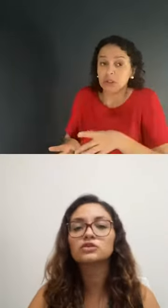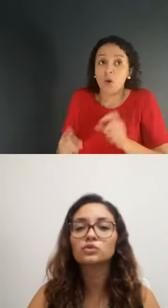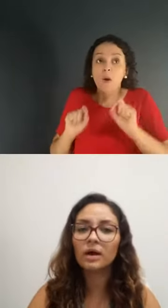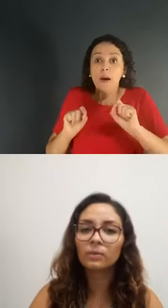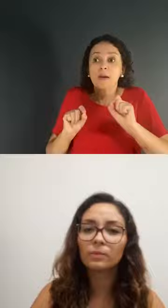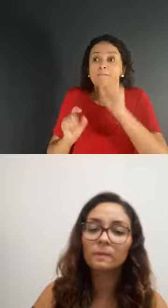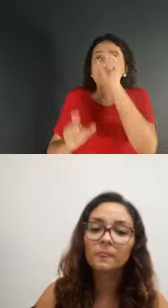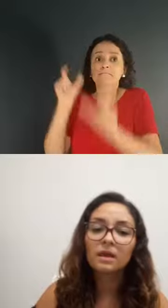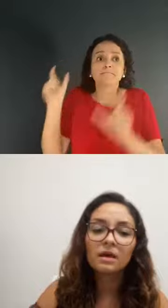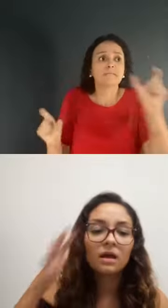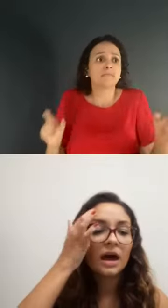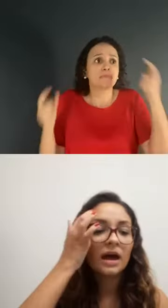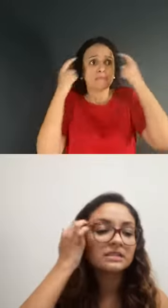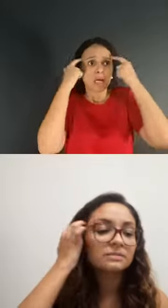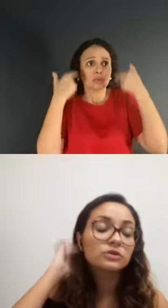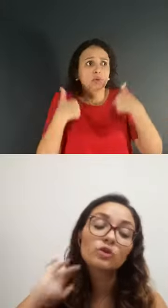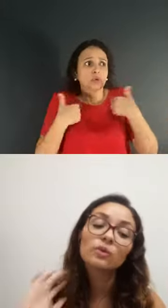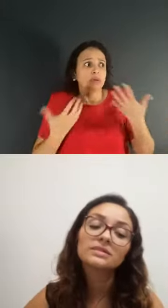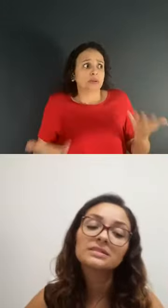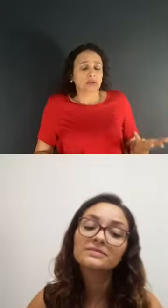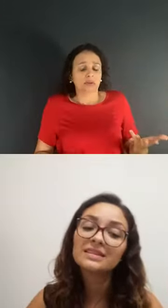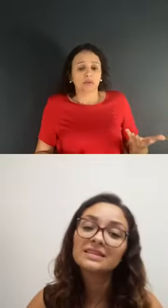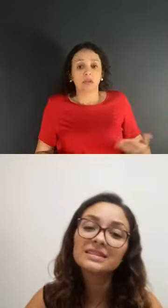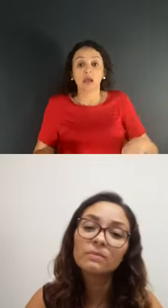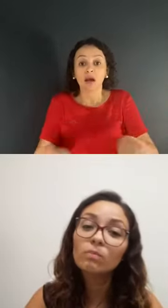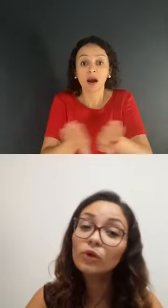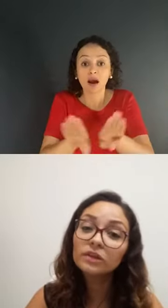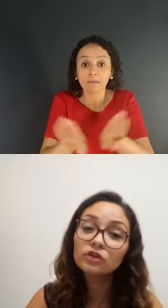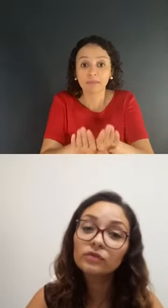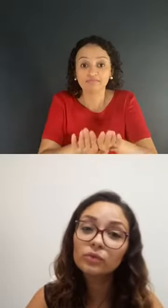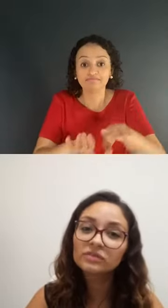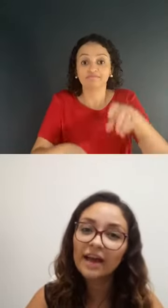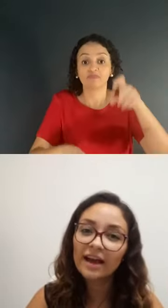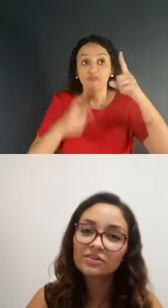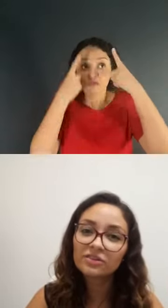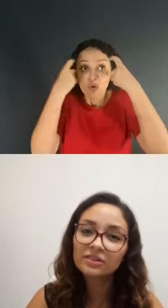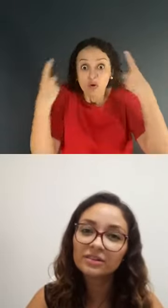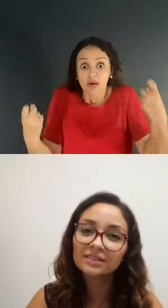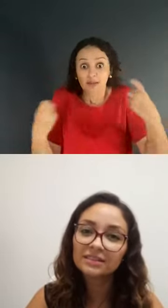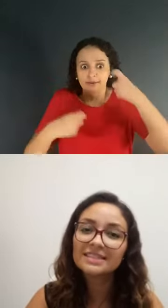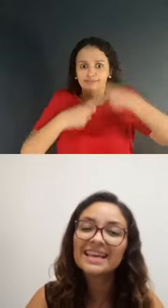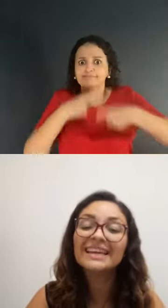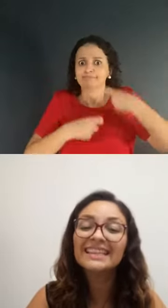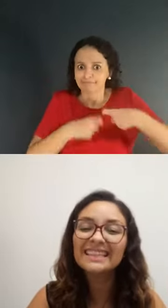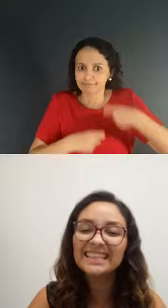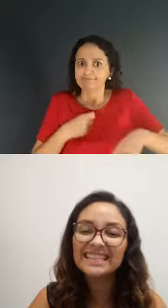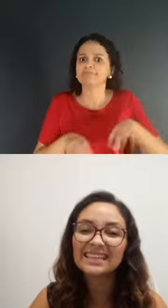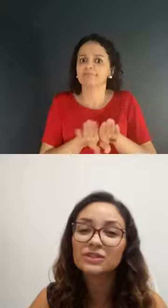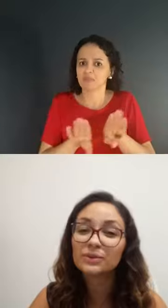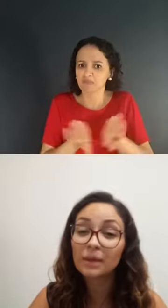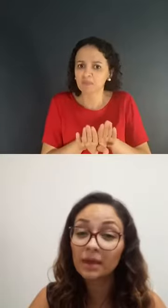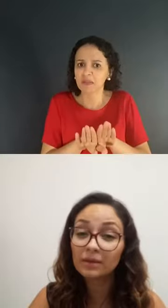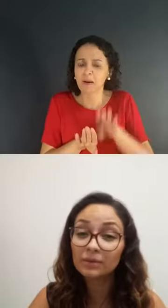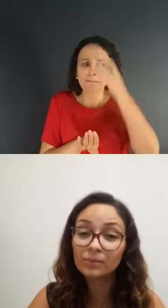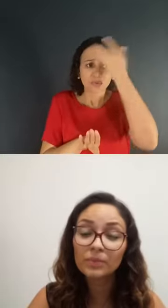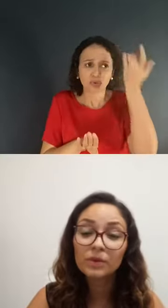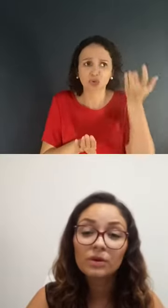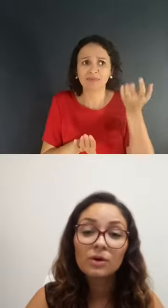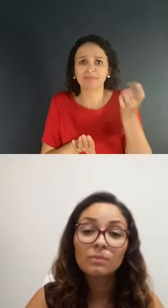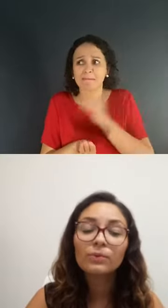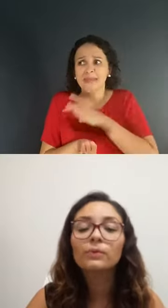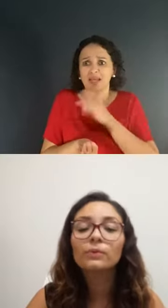abuso sexual, as pessoas às vezes têm muita dificuldade de sair desse